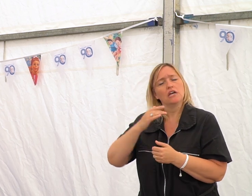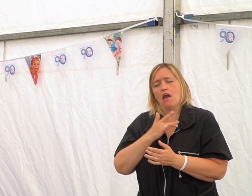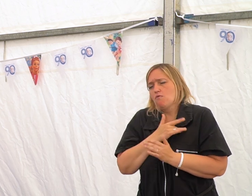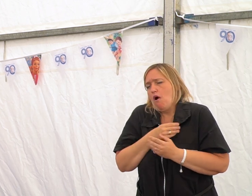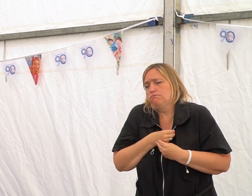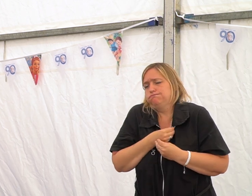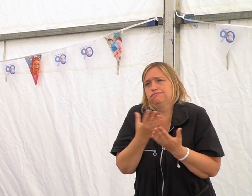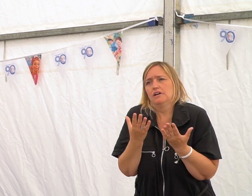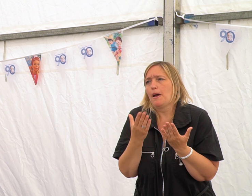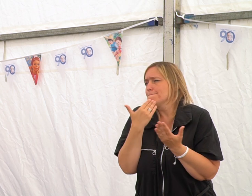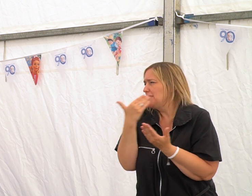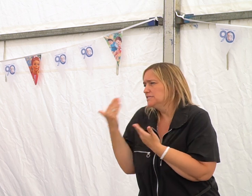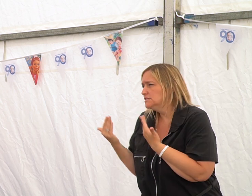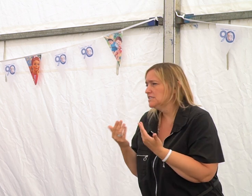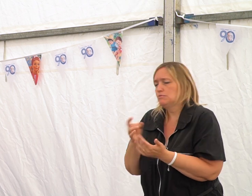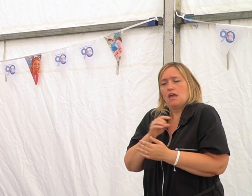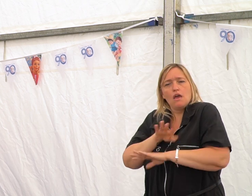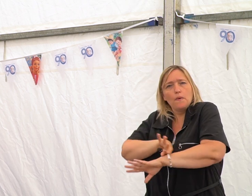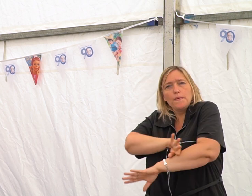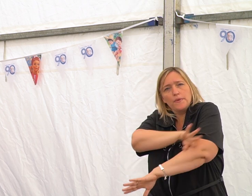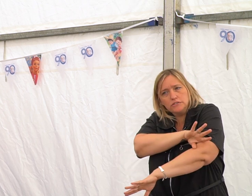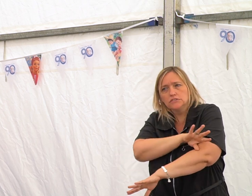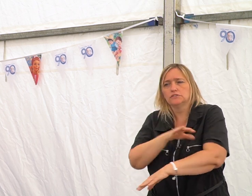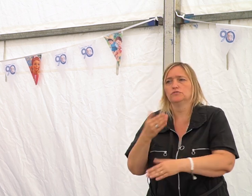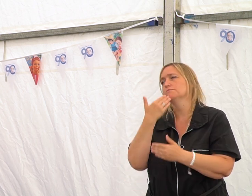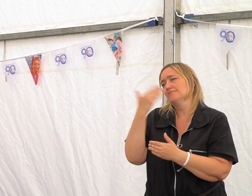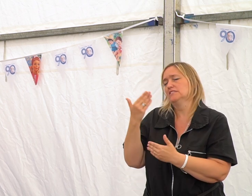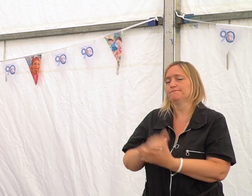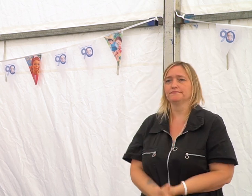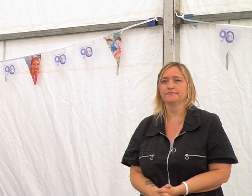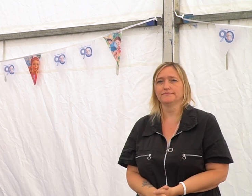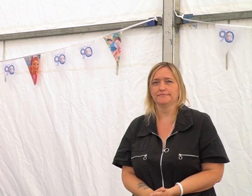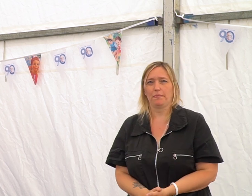cœur... Ça nous touche énormément. Merci à vous.